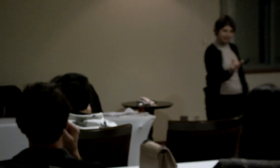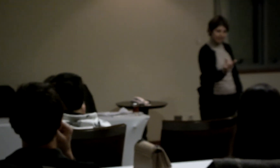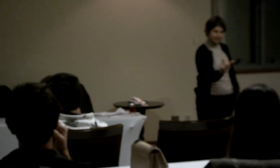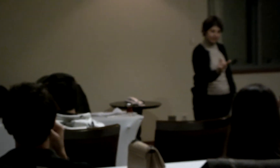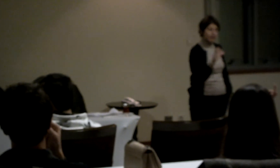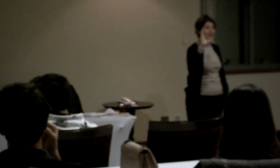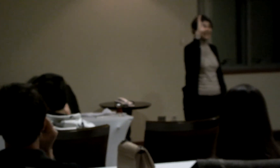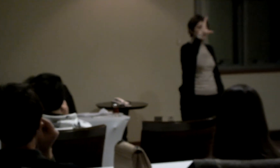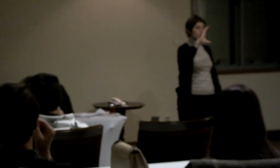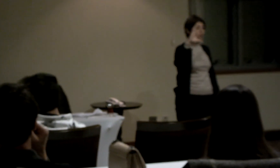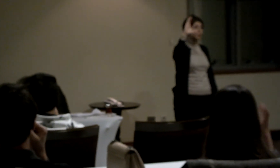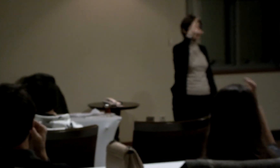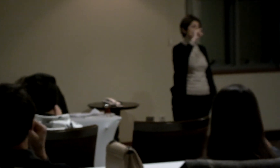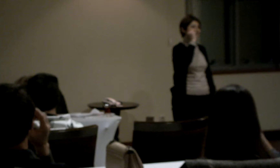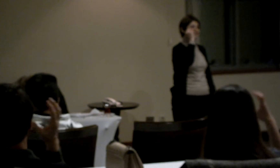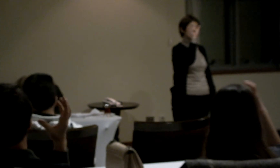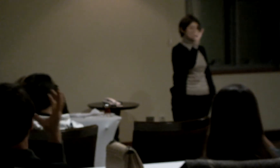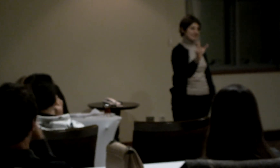Evet. Turist.